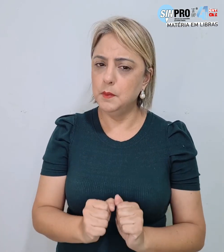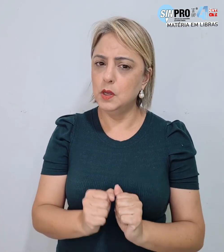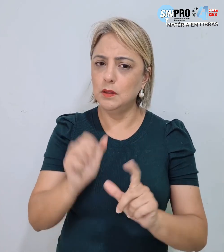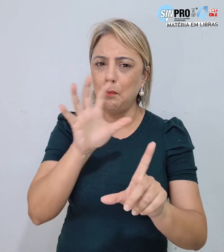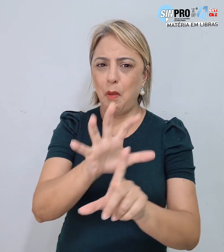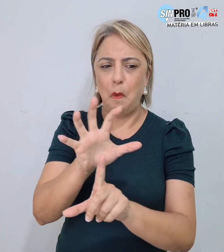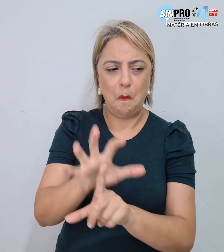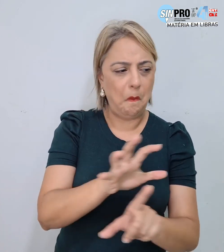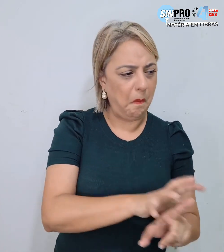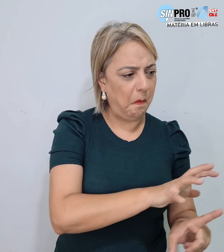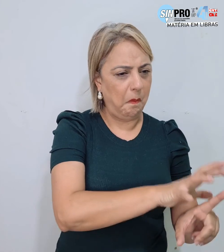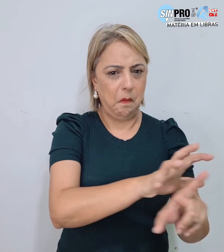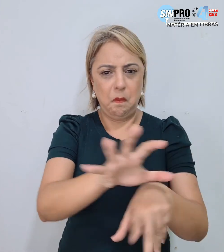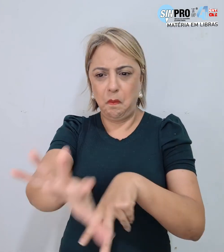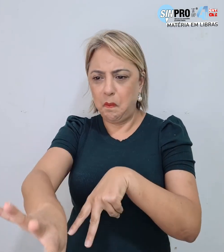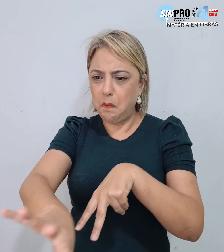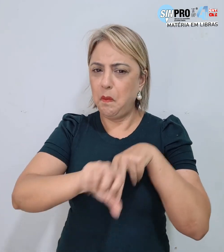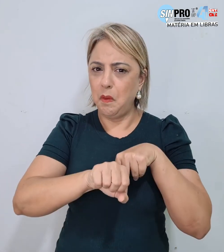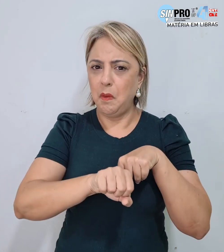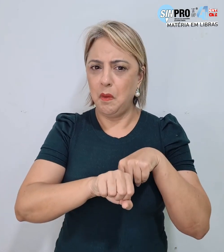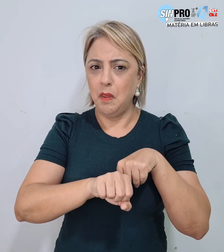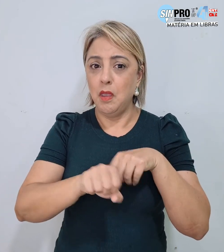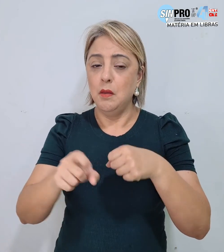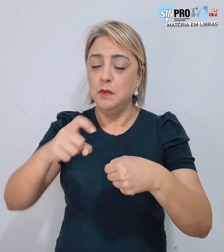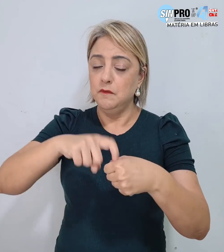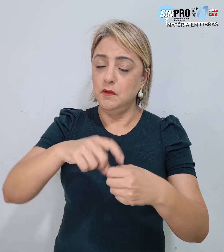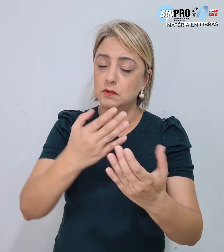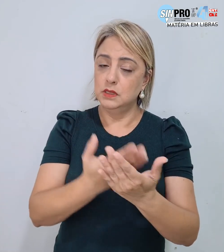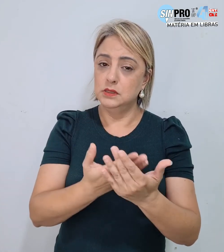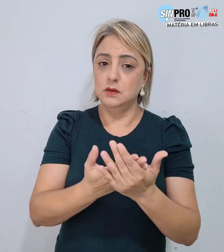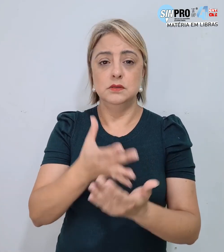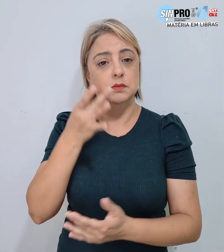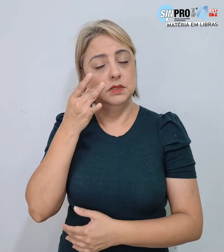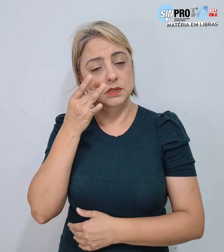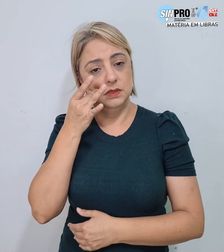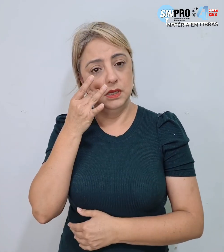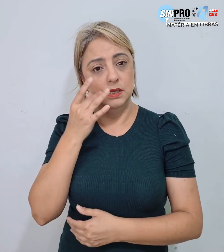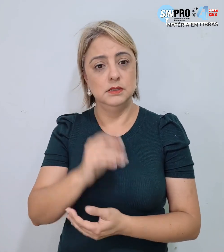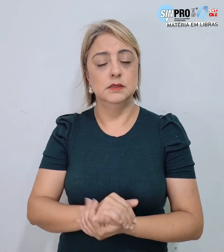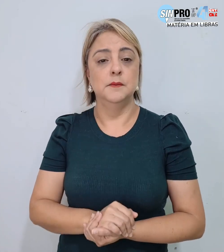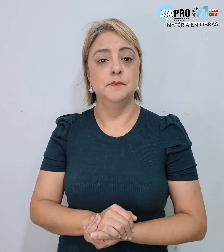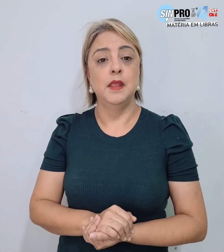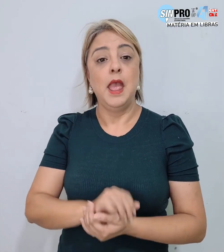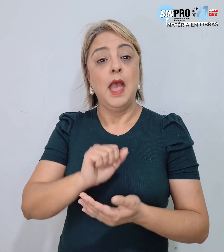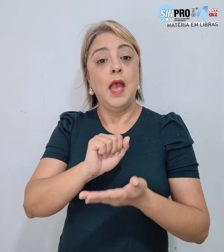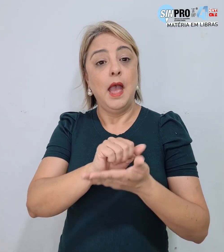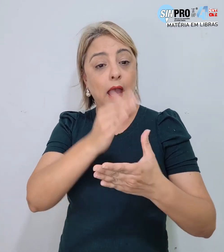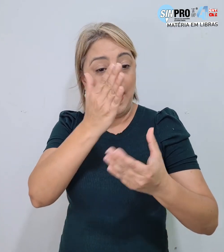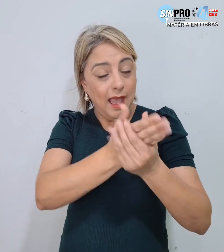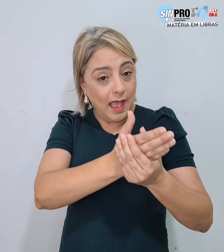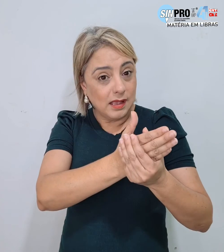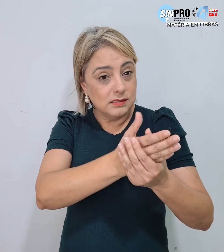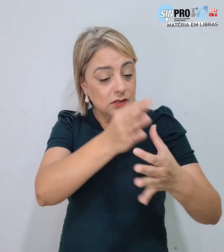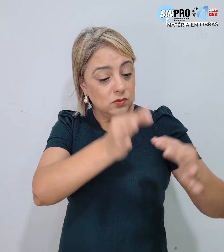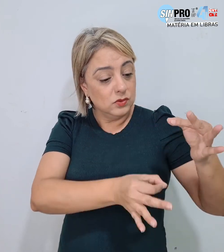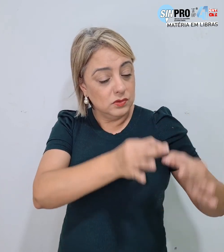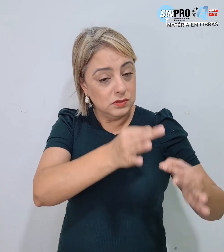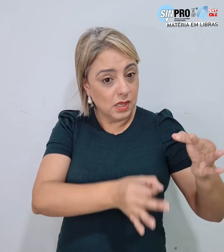podem ser afetadas é pelo retorno às aulas ação que questiona também a